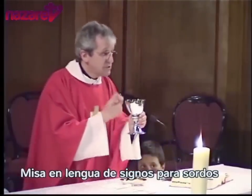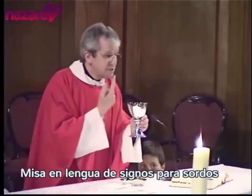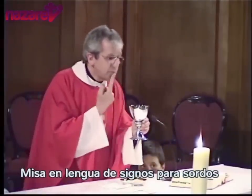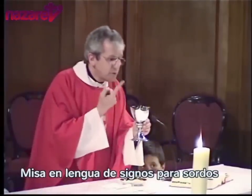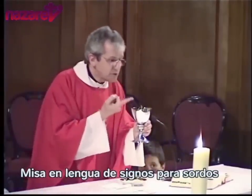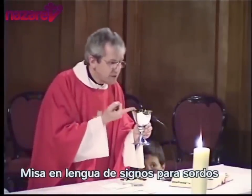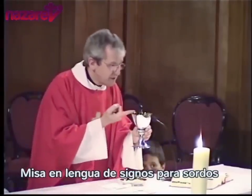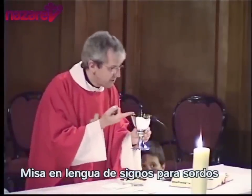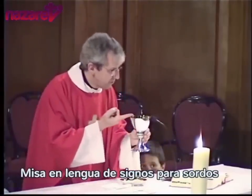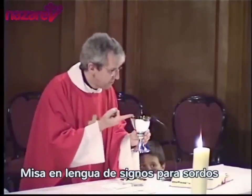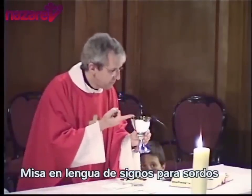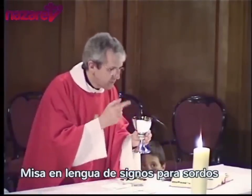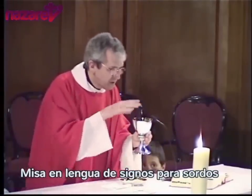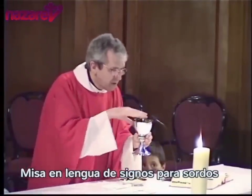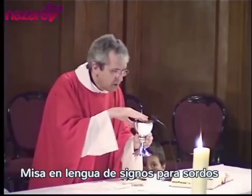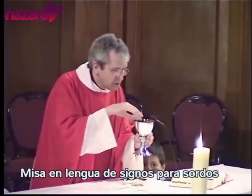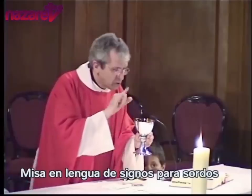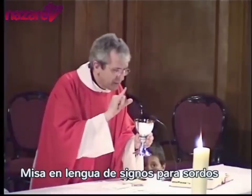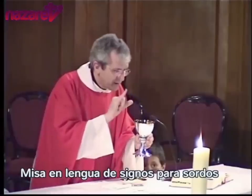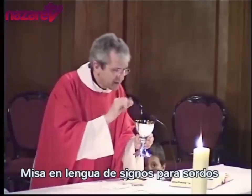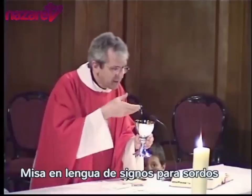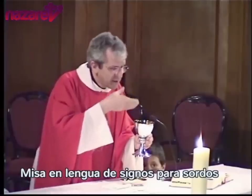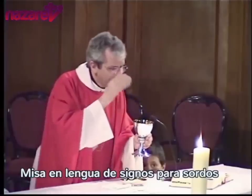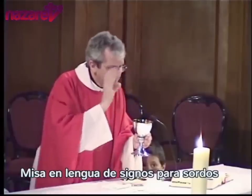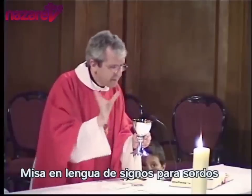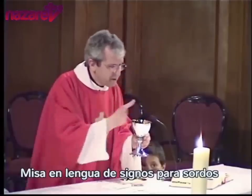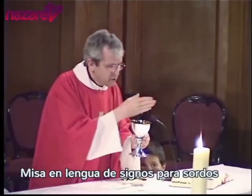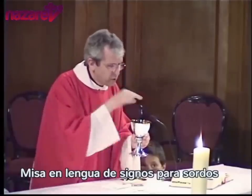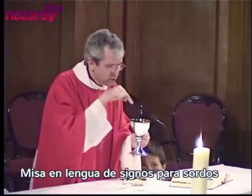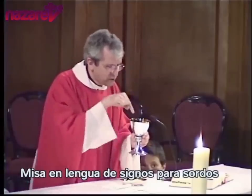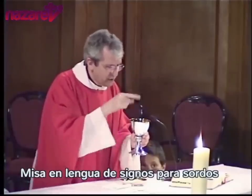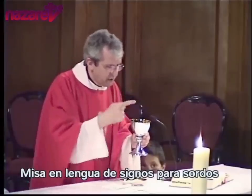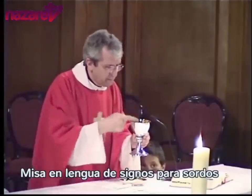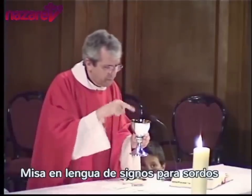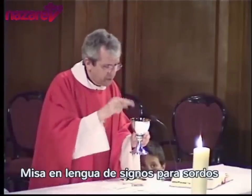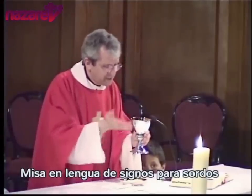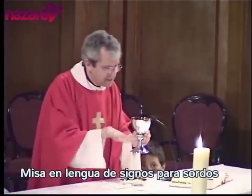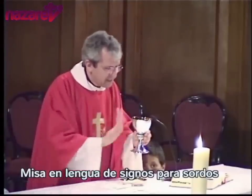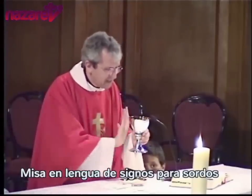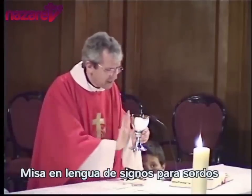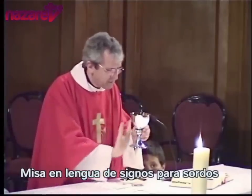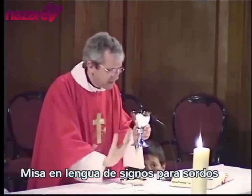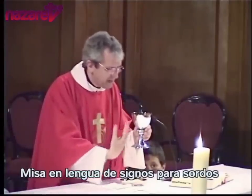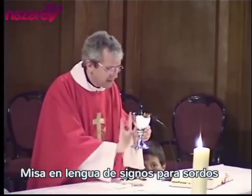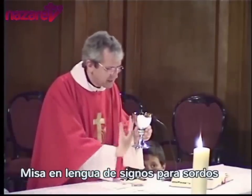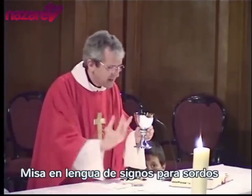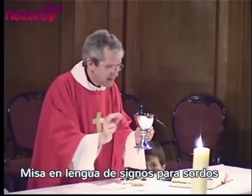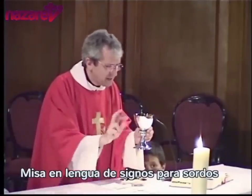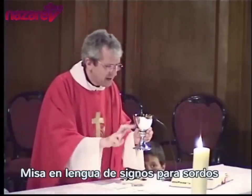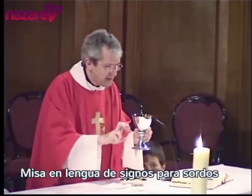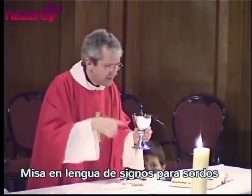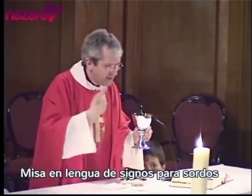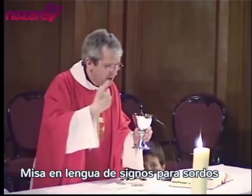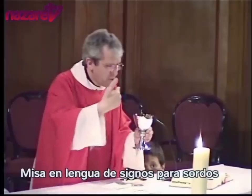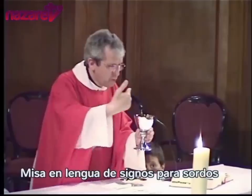a sus discípulos diciendo: Tomad y bebed todos de él, porque este es el cáliz de mi sangre, sangre